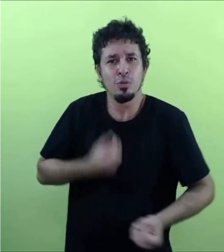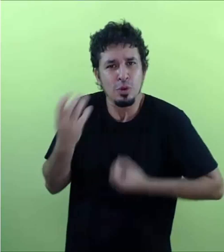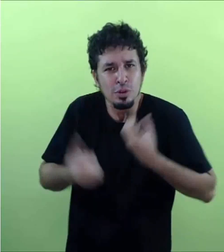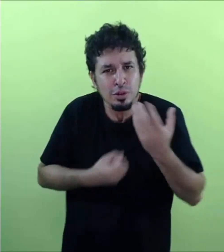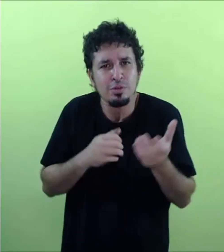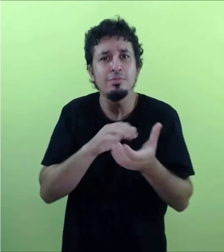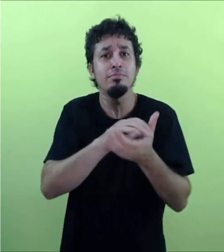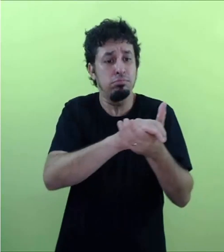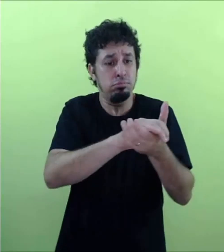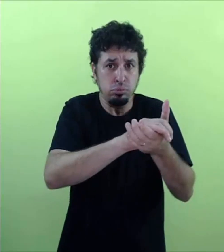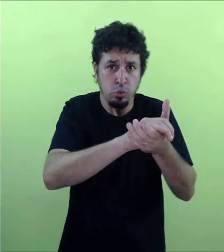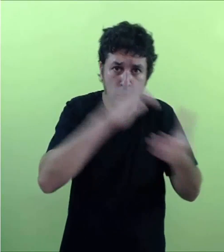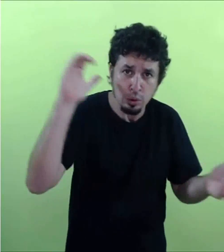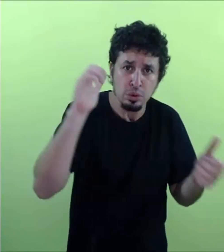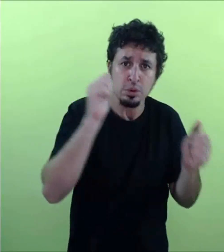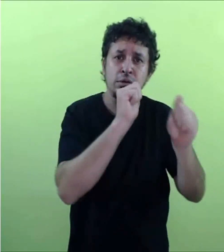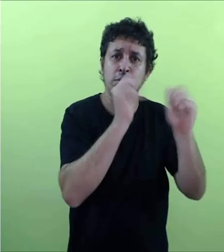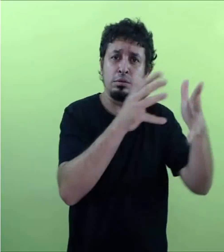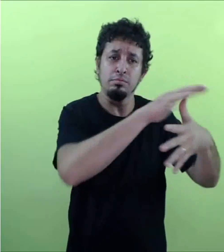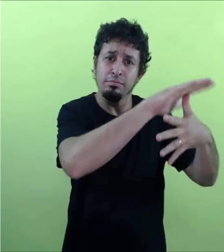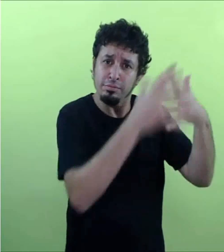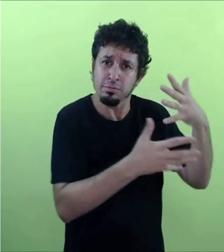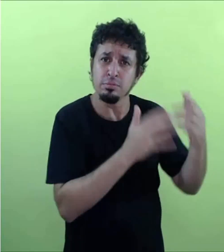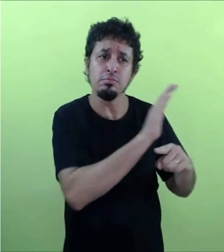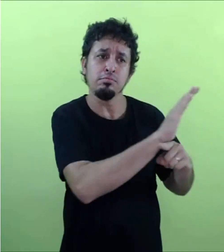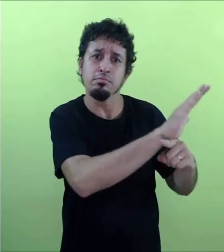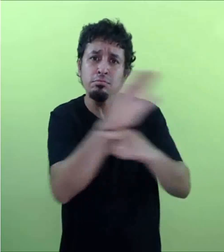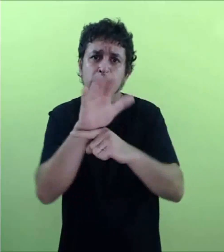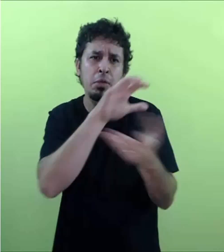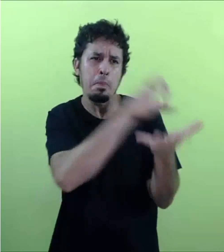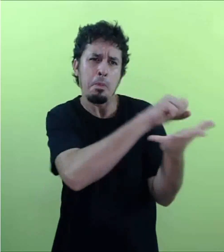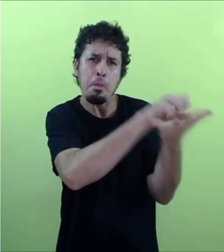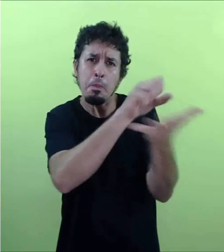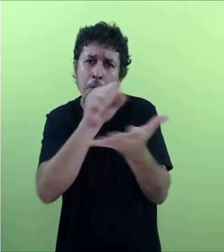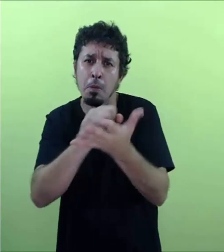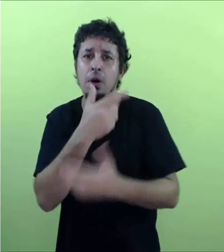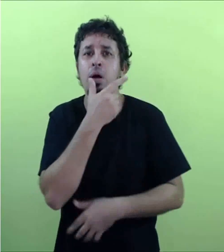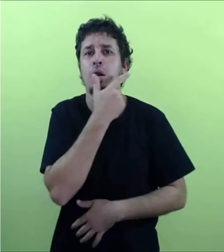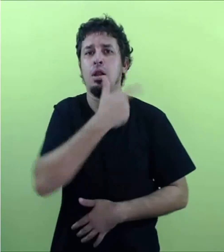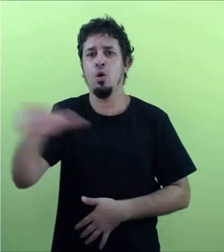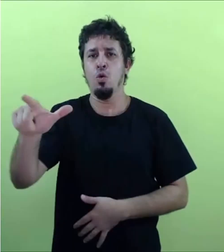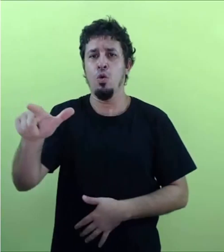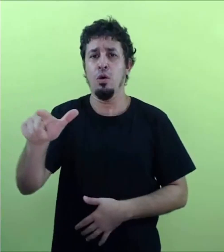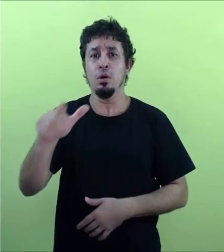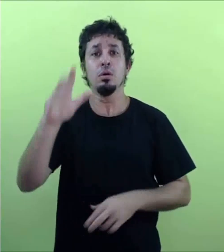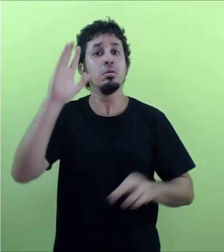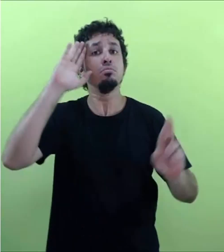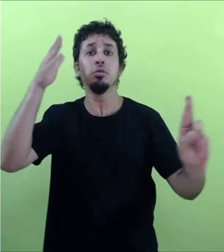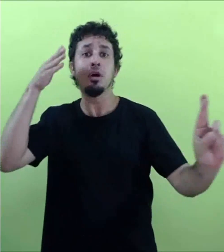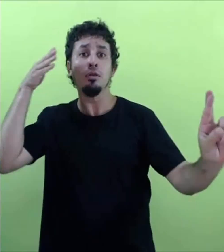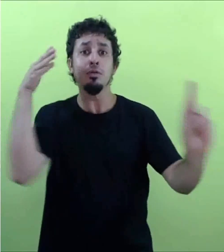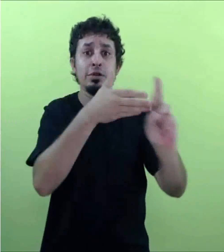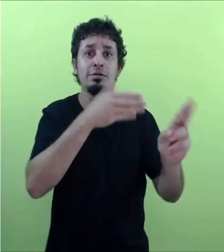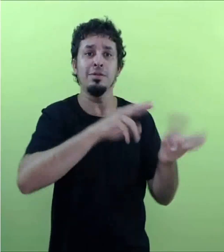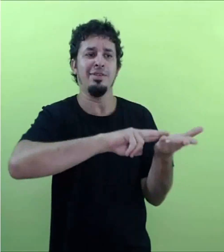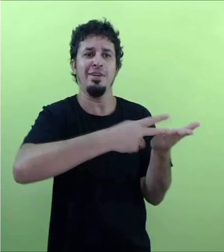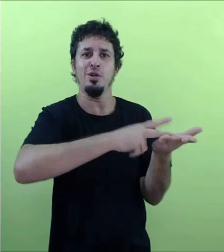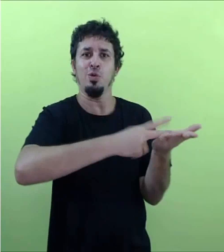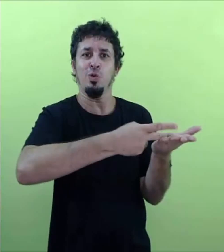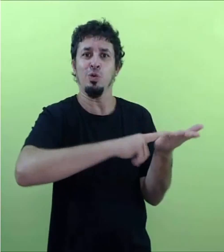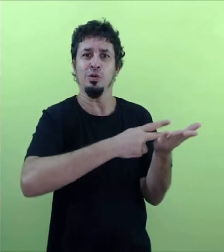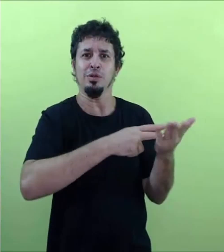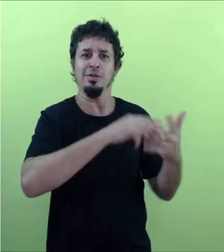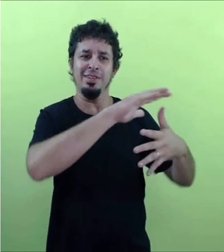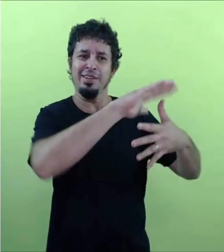um corpus em Libras buscando contribuir para a documentação dessa língua e servir de referência para a consulta de tradutores